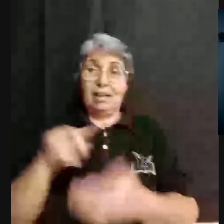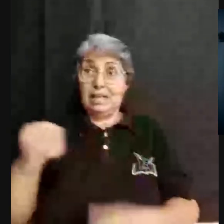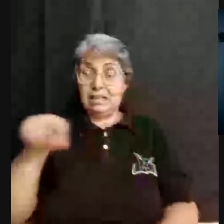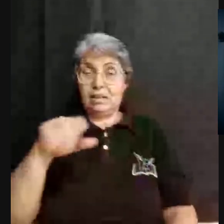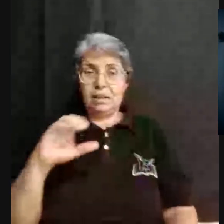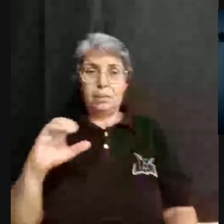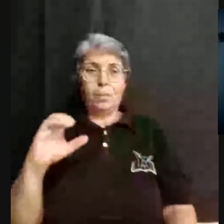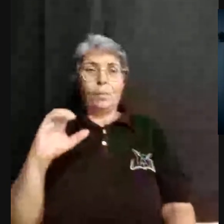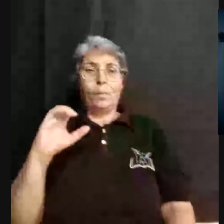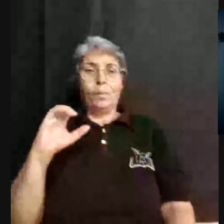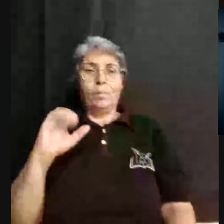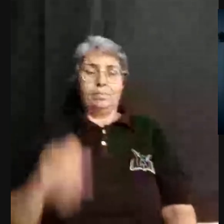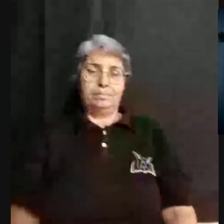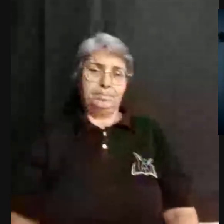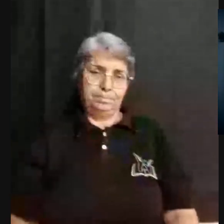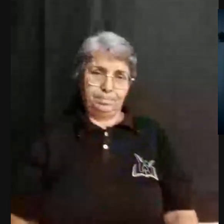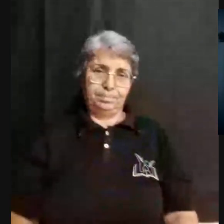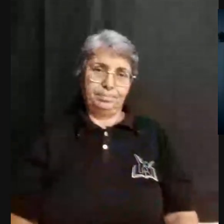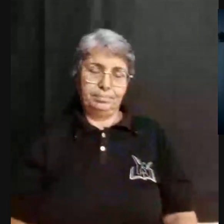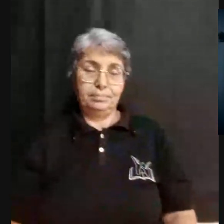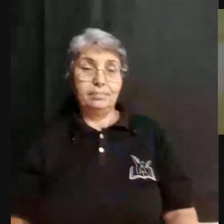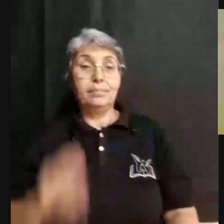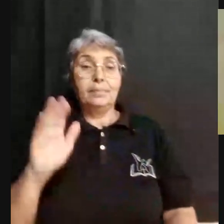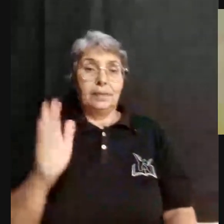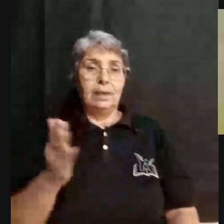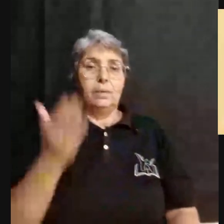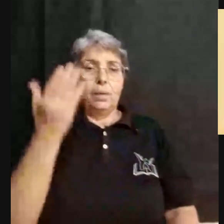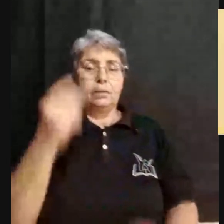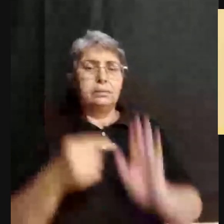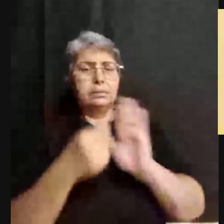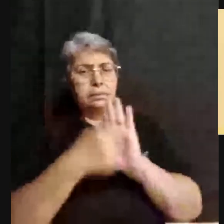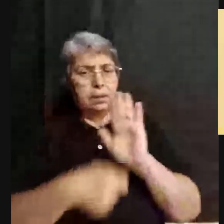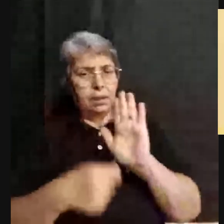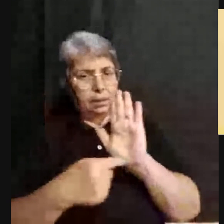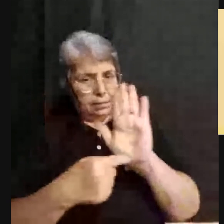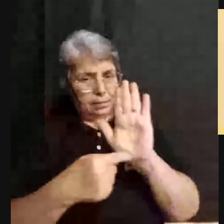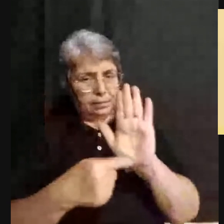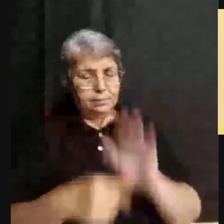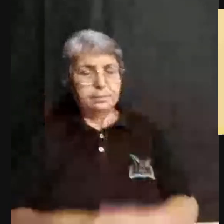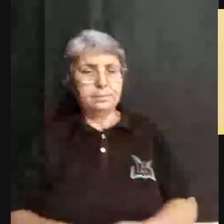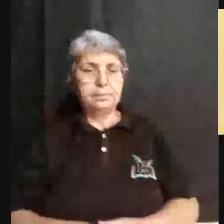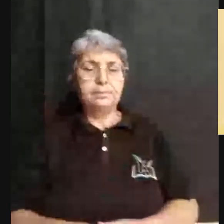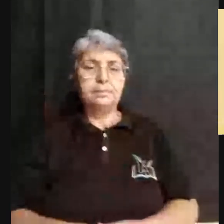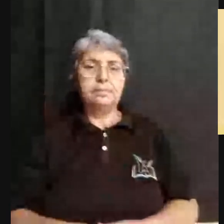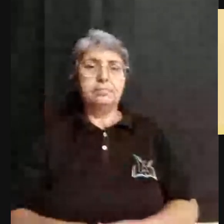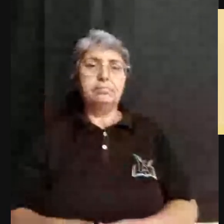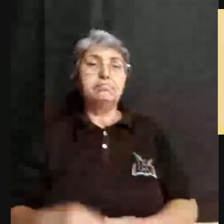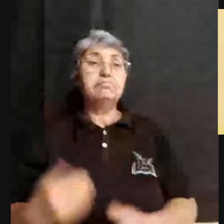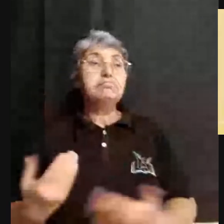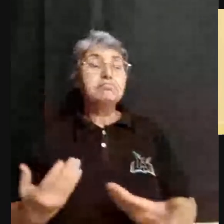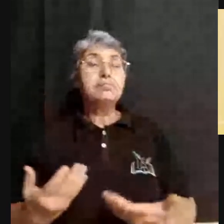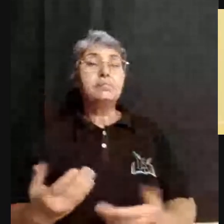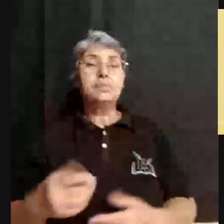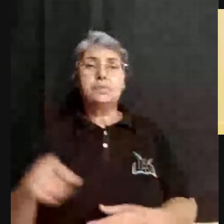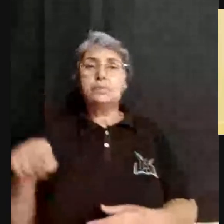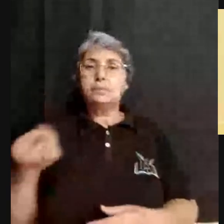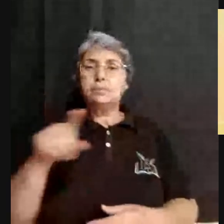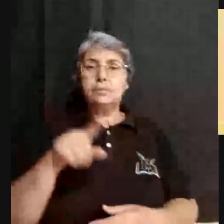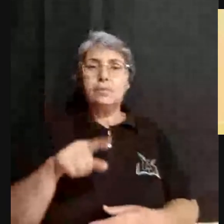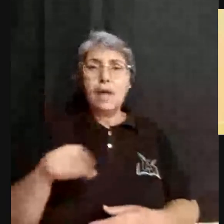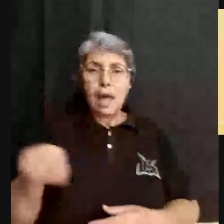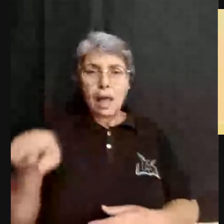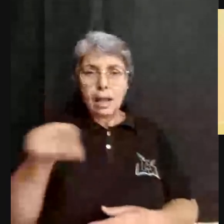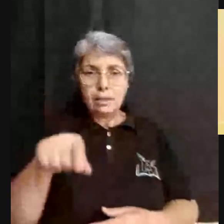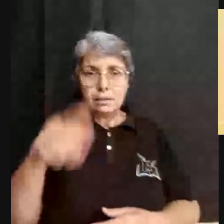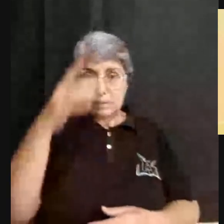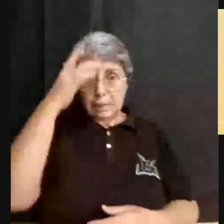a quarta linha, em que a irmã White fala o seguinte: desde então, nunca mais viram com clareza, e